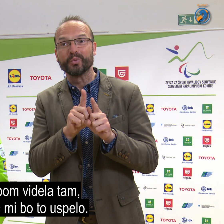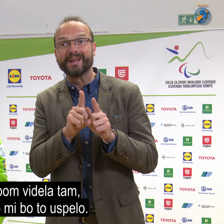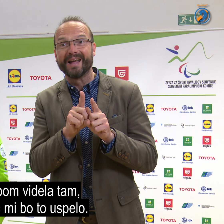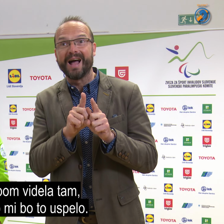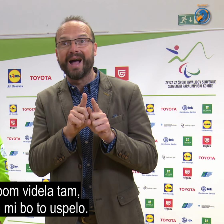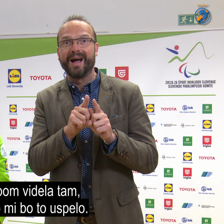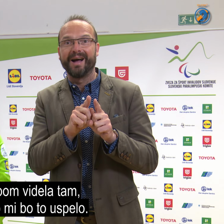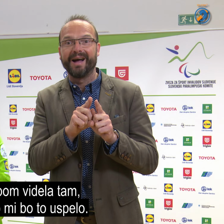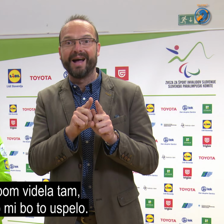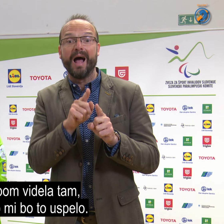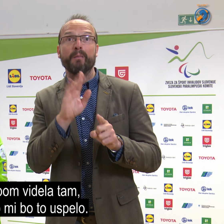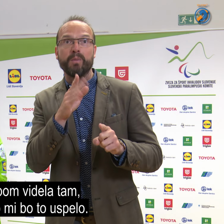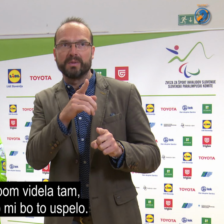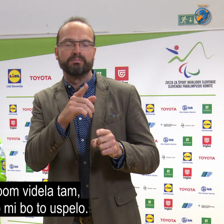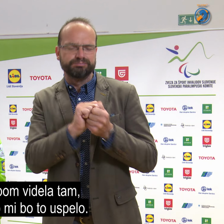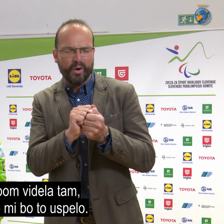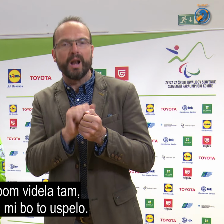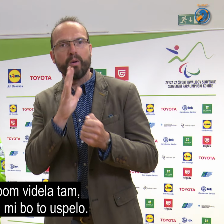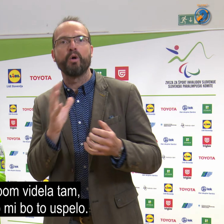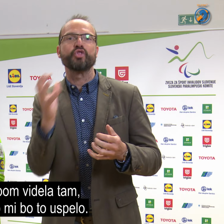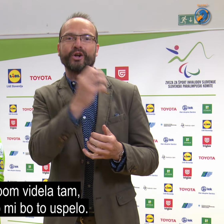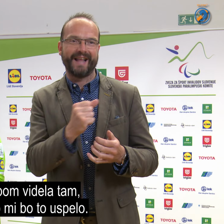kako bom lahko dosegla.